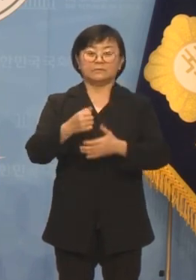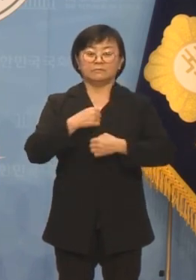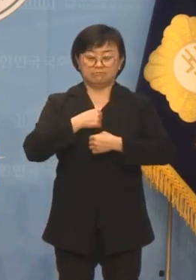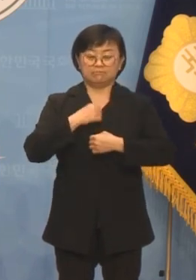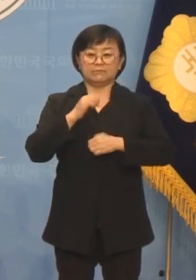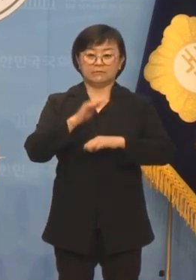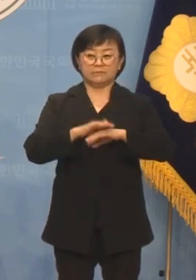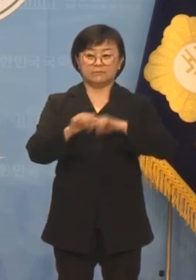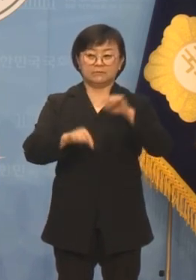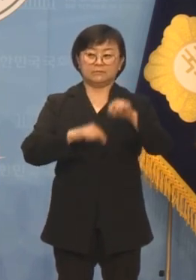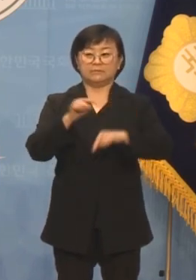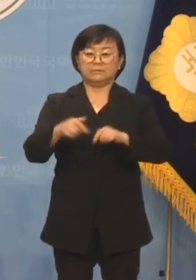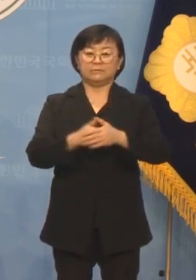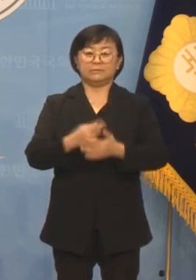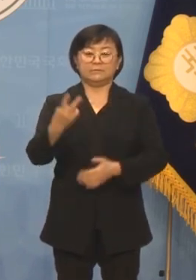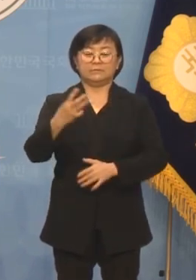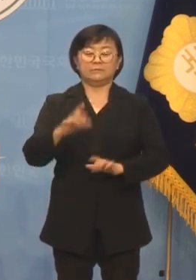삽시다.